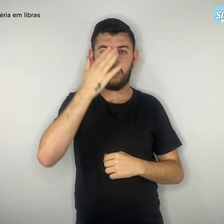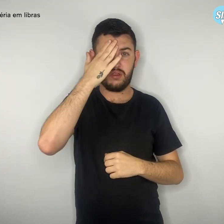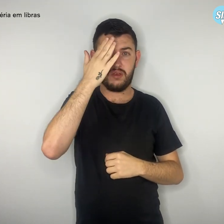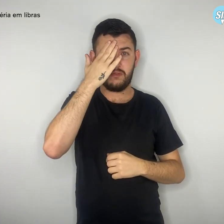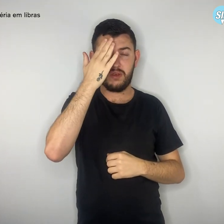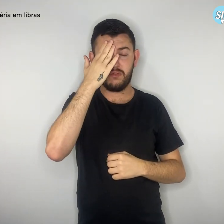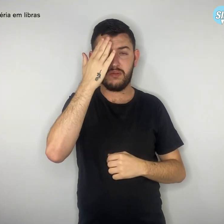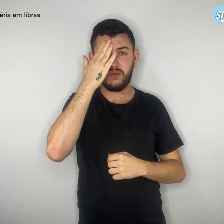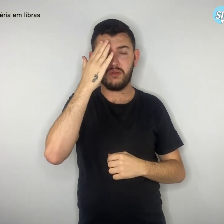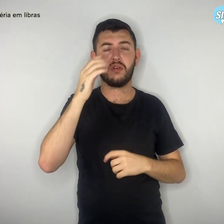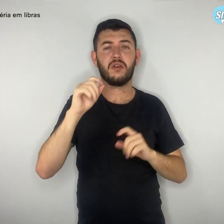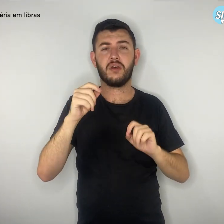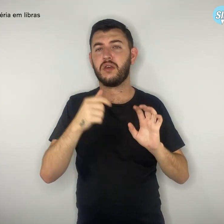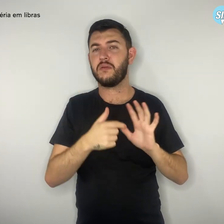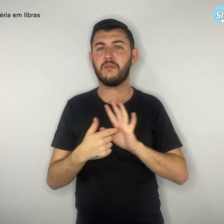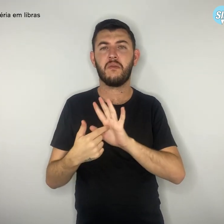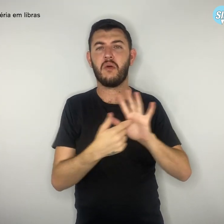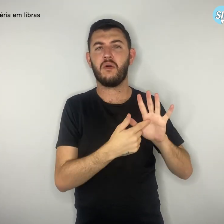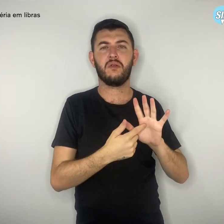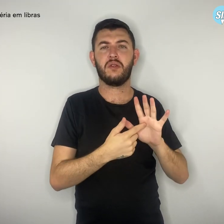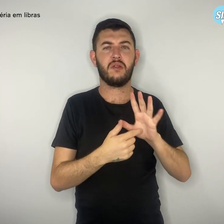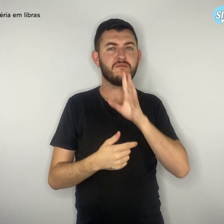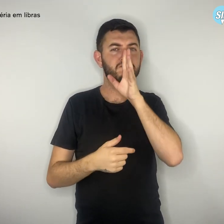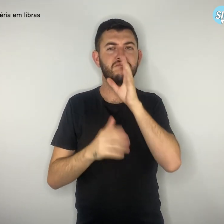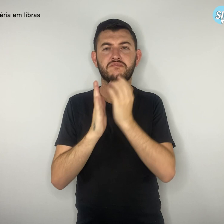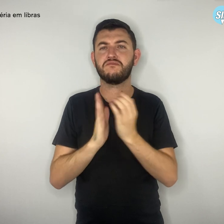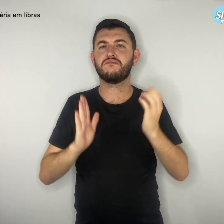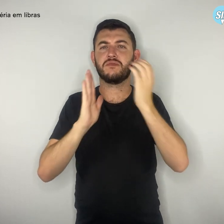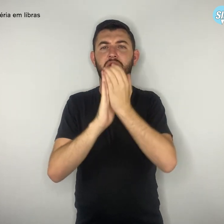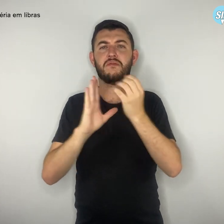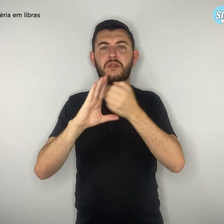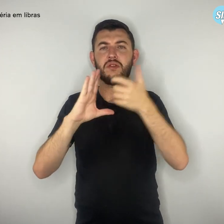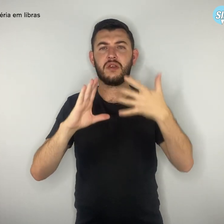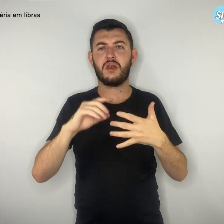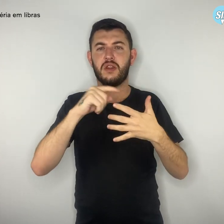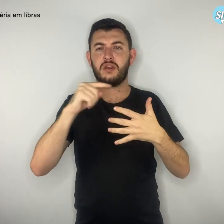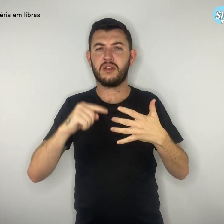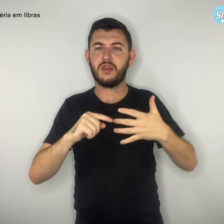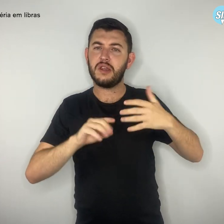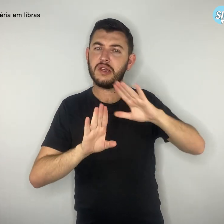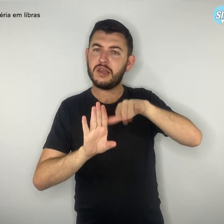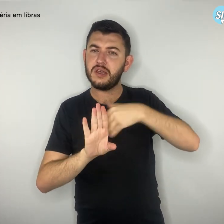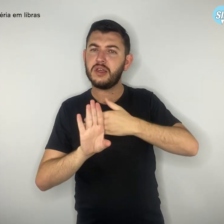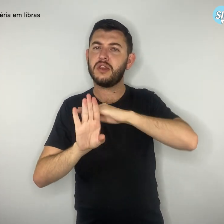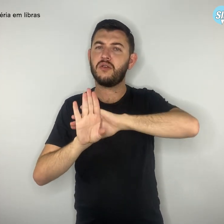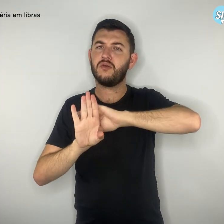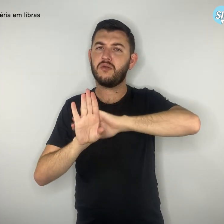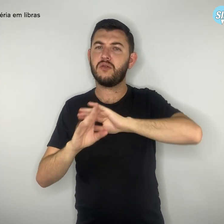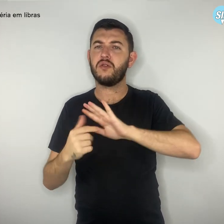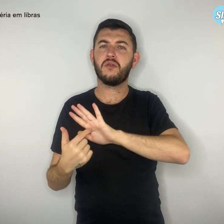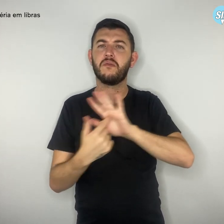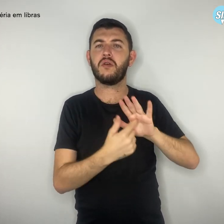radical. Essa ala mais extrema do espectro ideológico traz para onde quer que vá